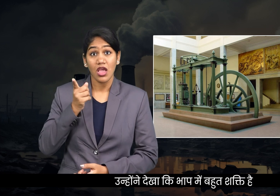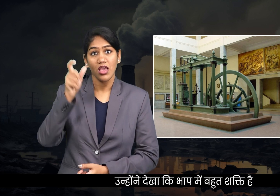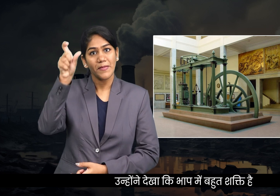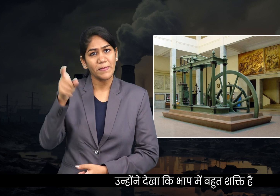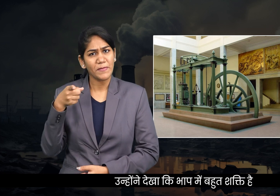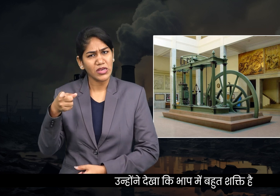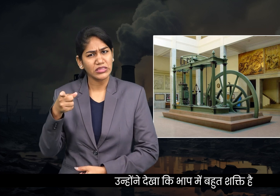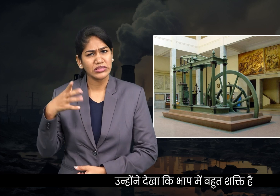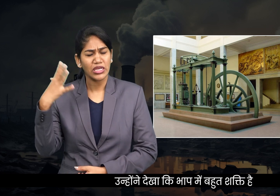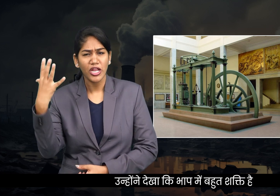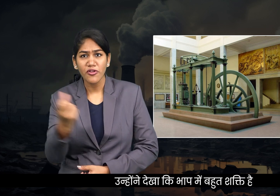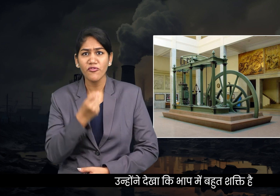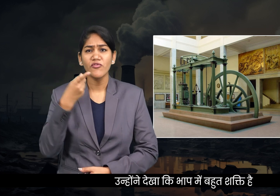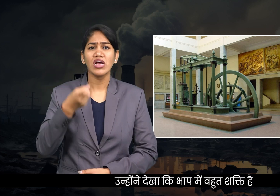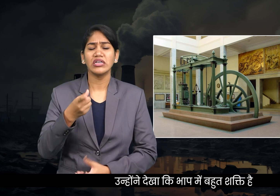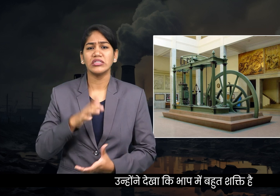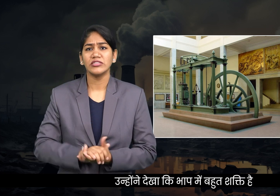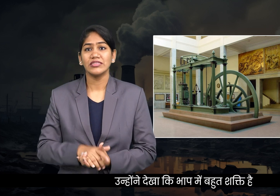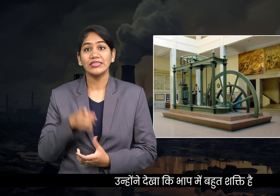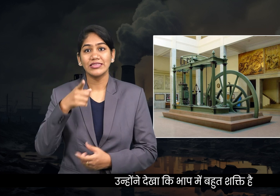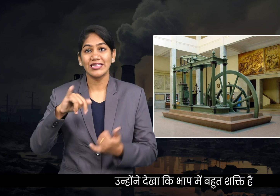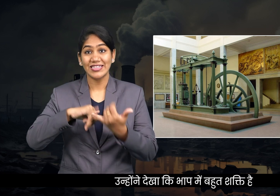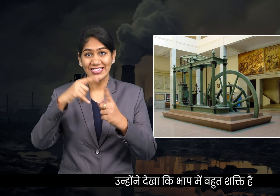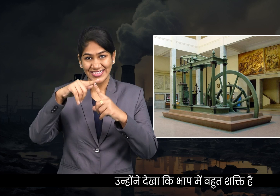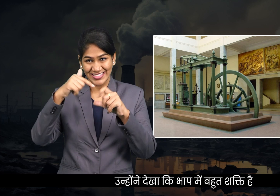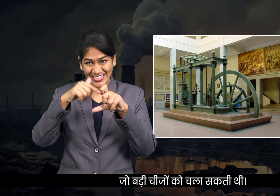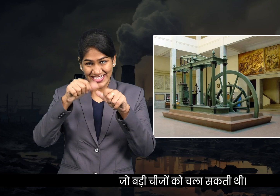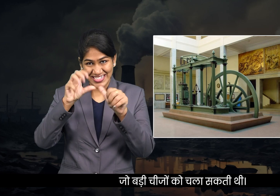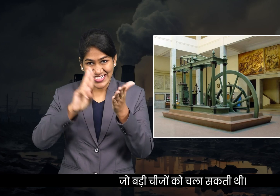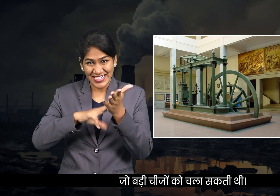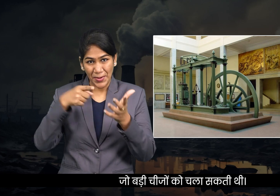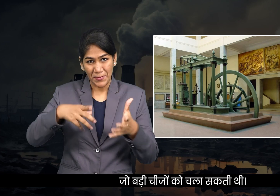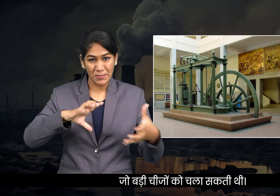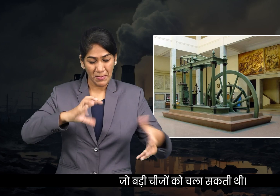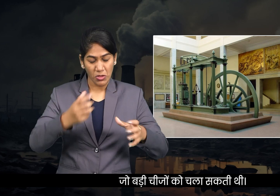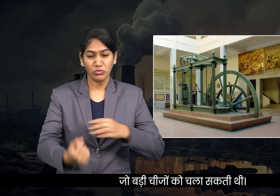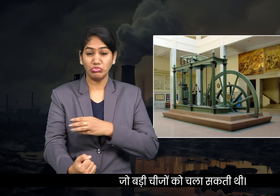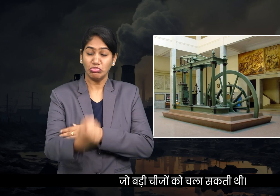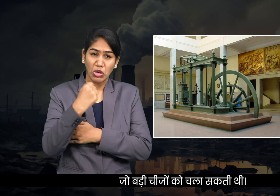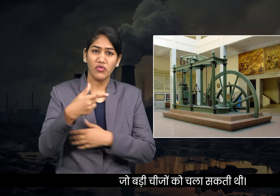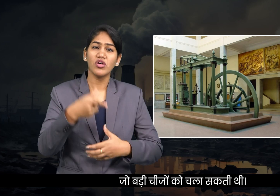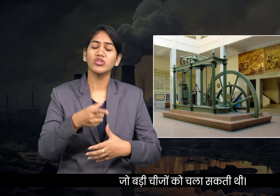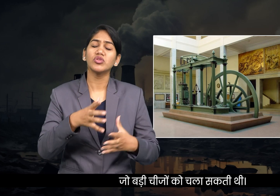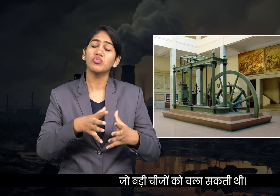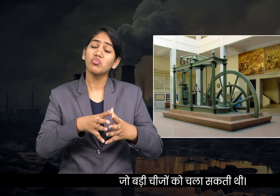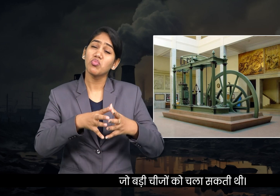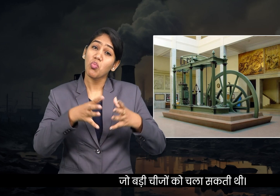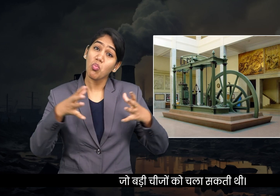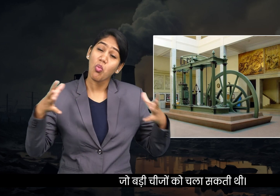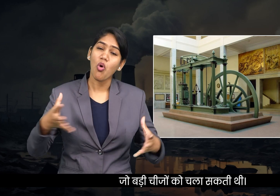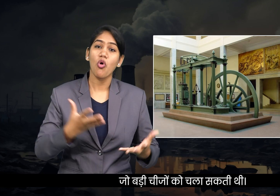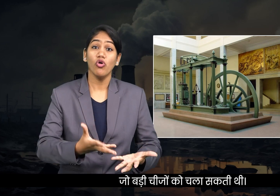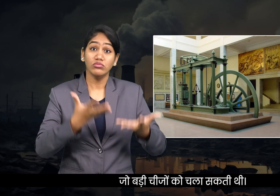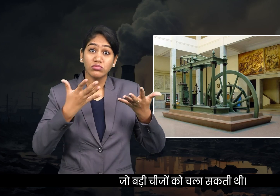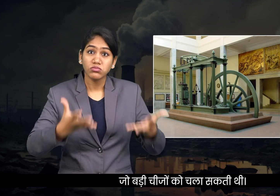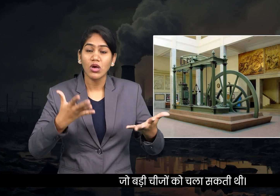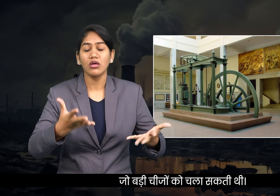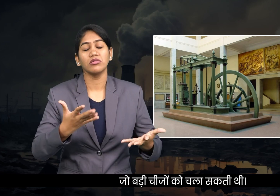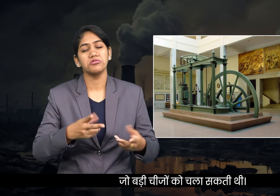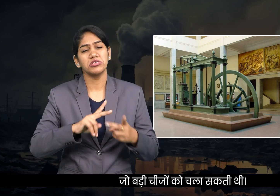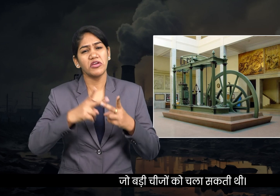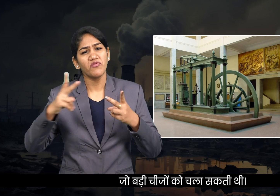उन्होंने देखा कि भाप में बहुत शक्ति है, जो बड़ी चीज़ों को चला सकती है।